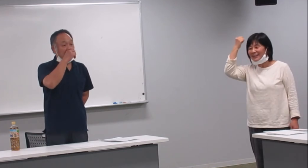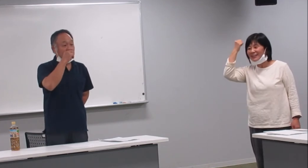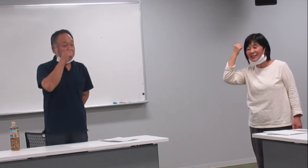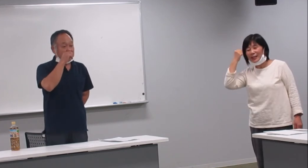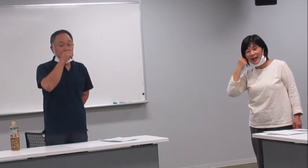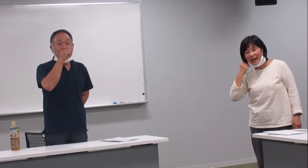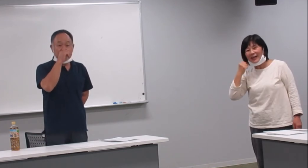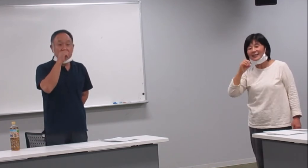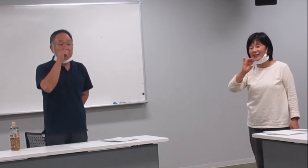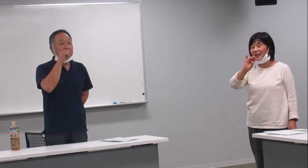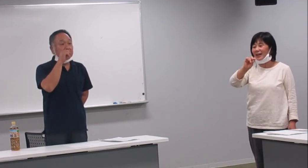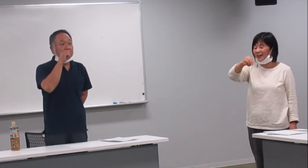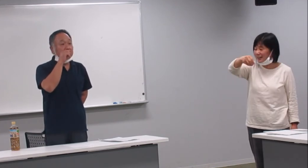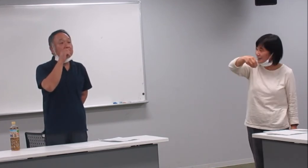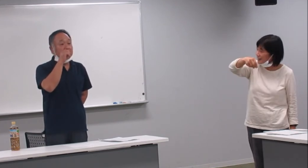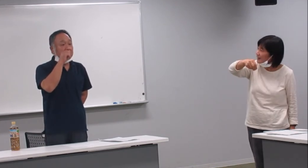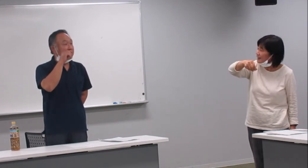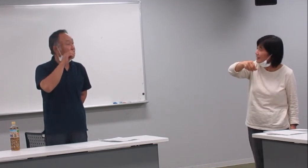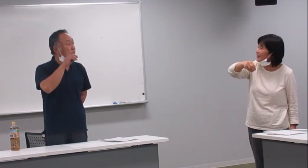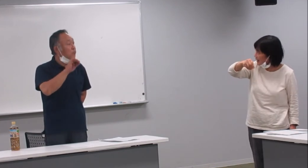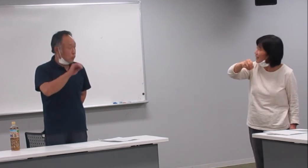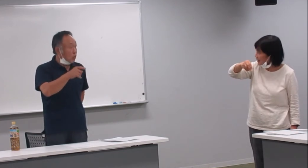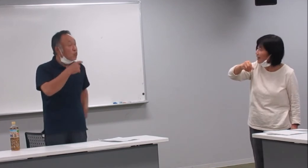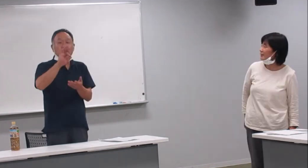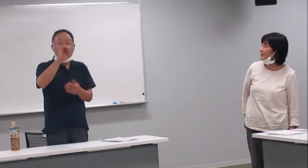朝、あ、朝、じ、